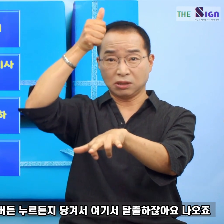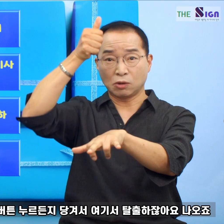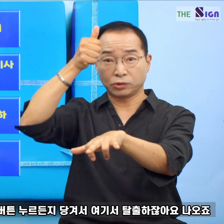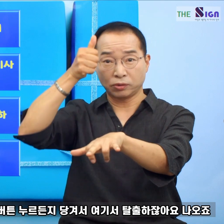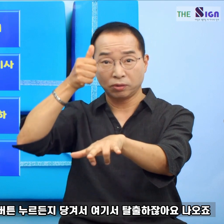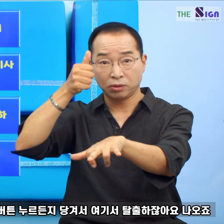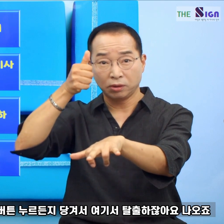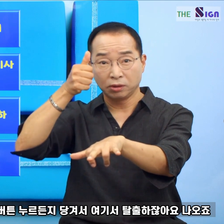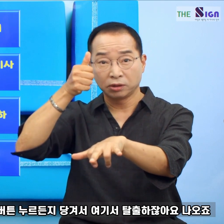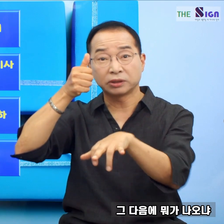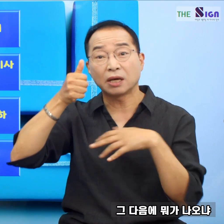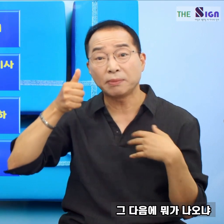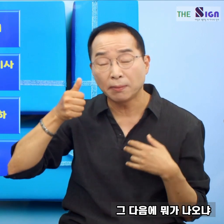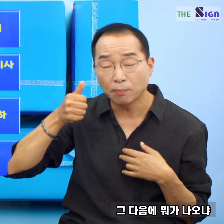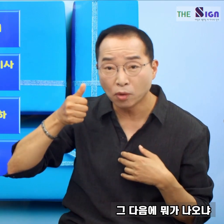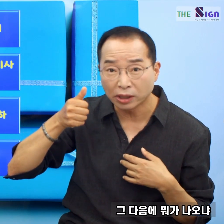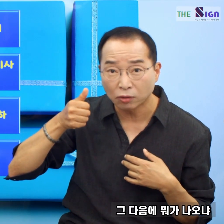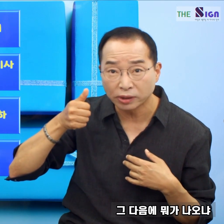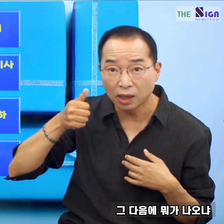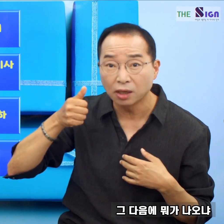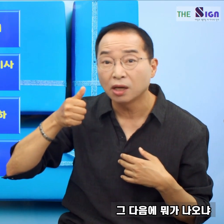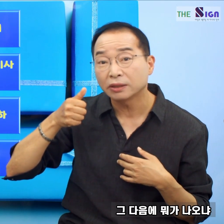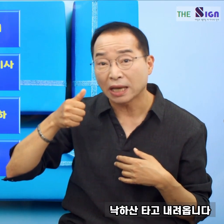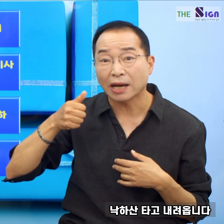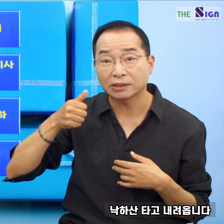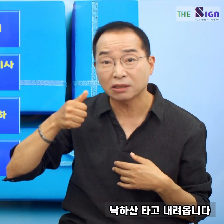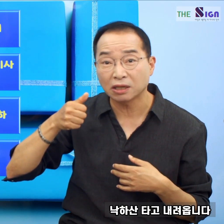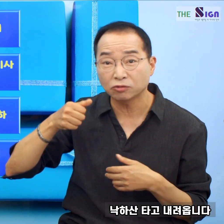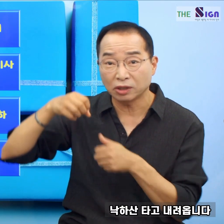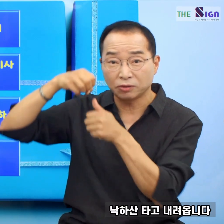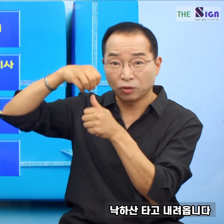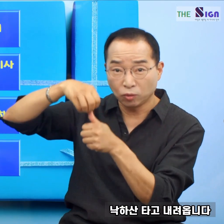나오죠. 그 다음에 뭐가 나오냐? 낙하산 타고 내려옵니다.